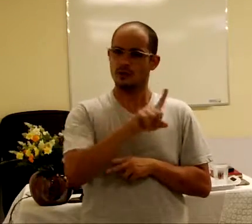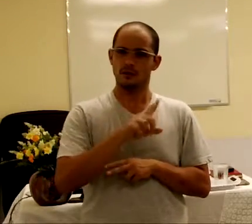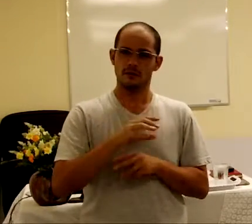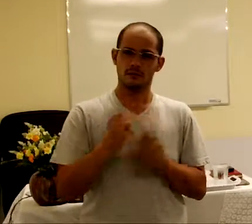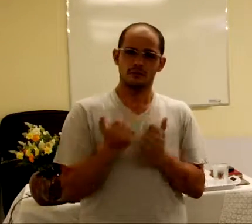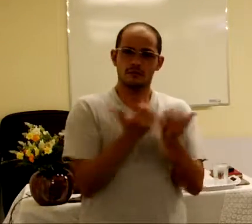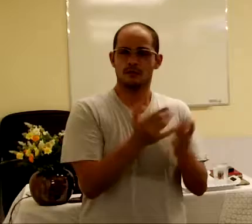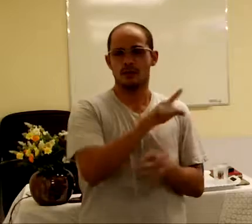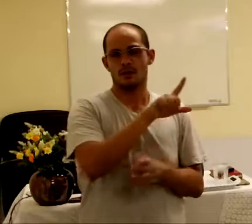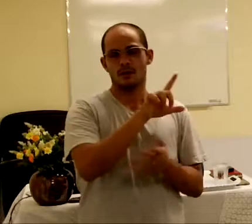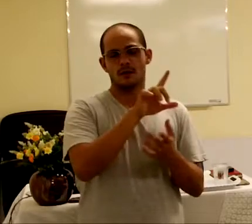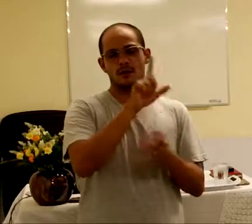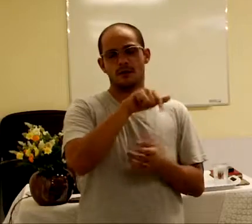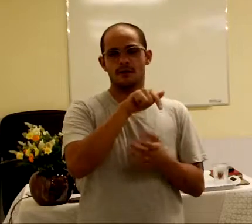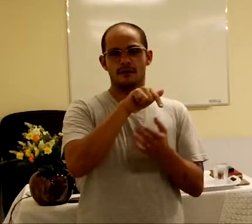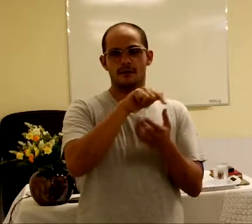essa possibilidade, tem essa